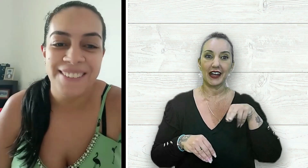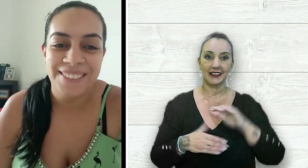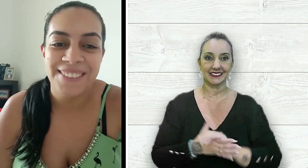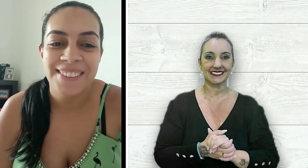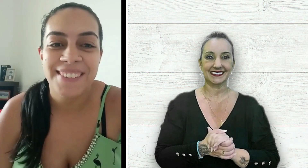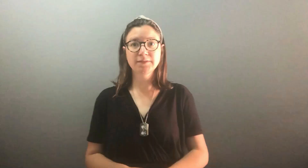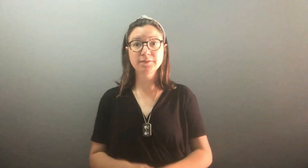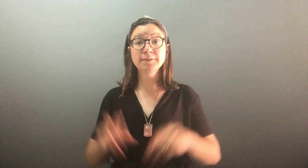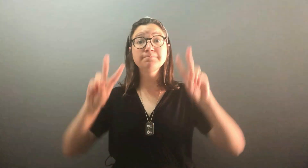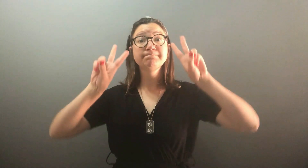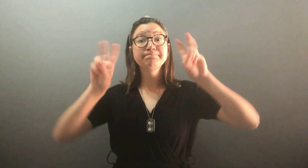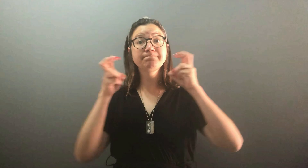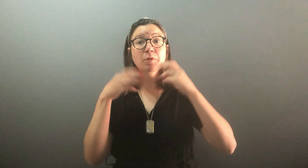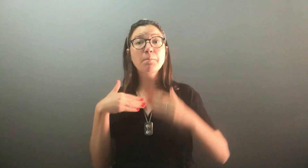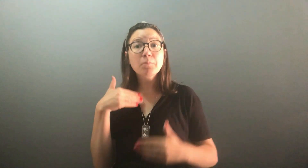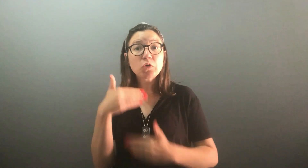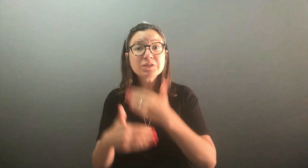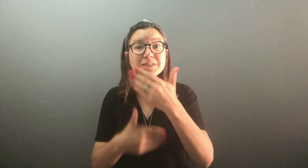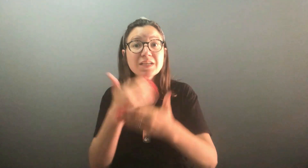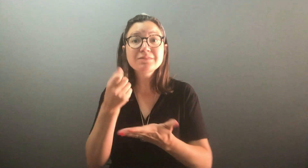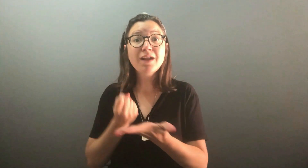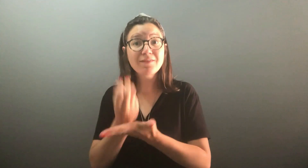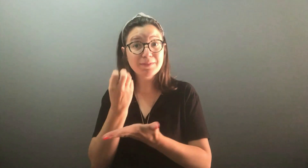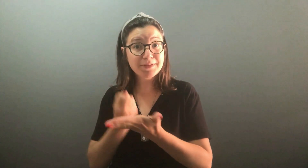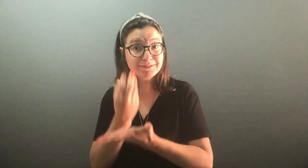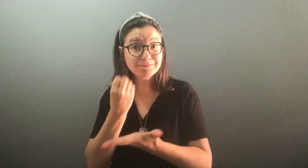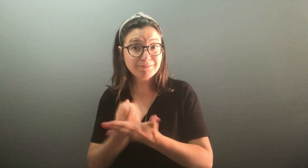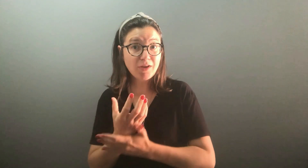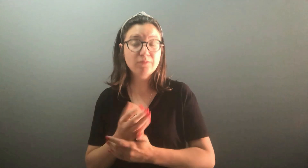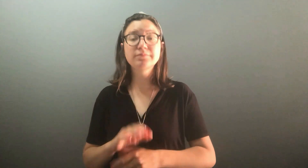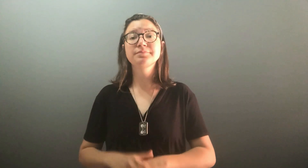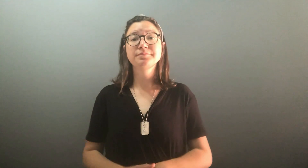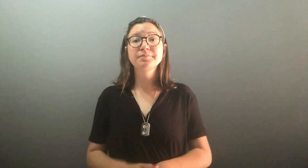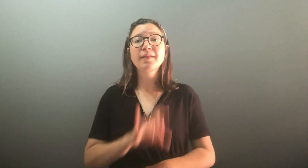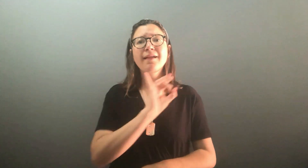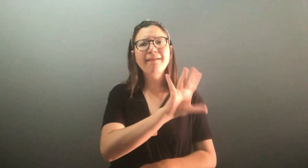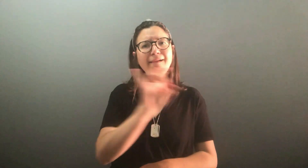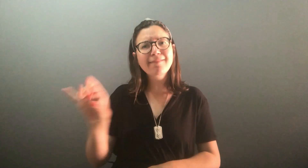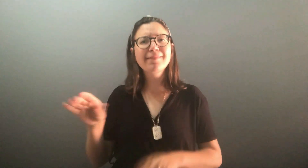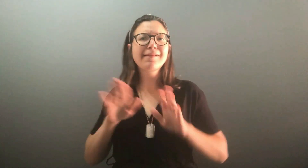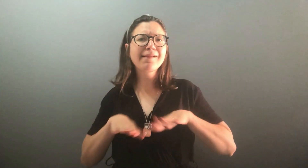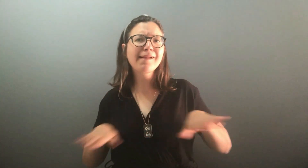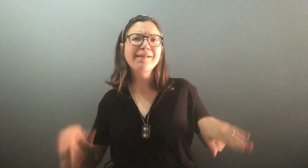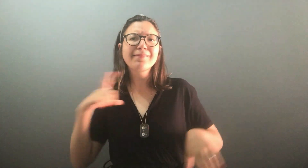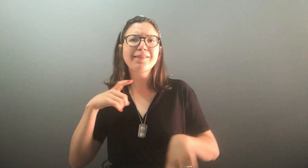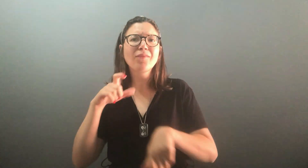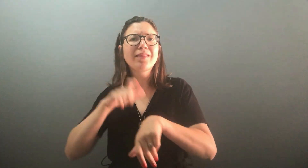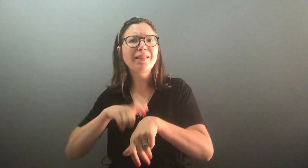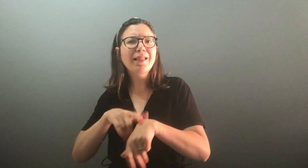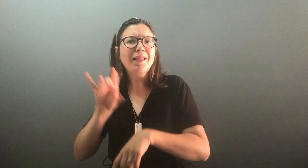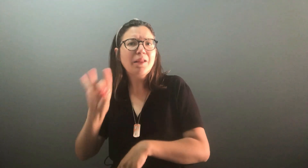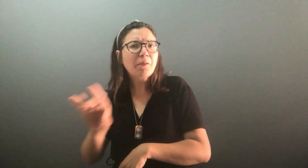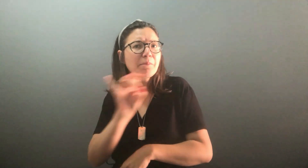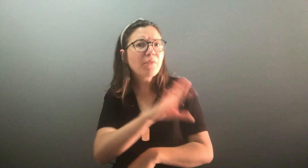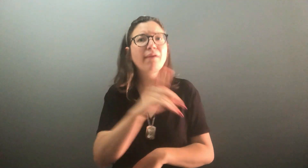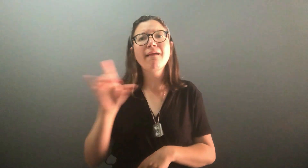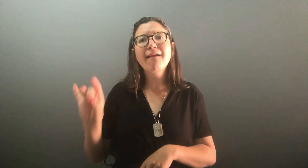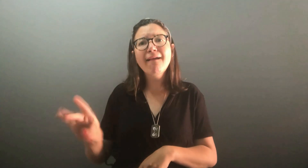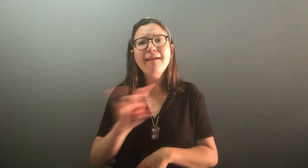Beijo. Referente ao processo de alfabetização, é importante destacar que cada criança tem o seu tempo de